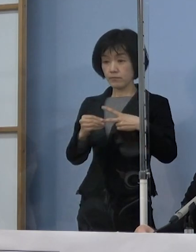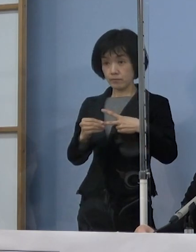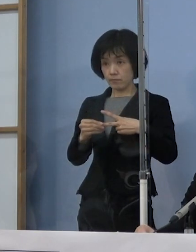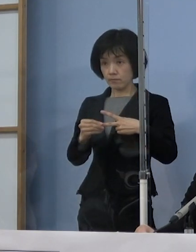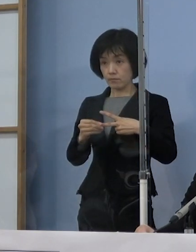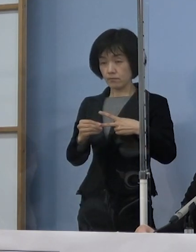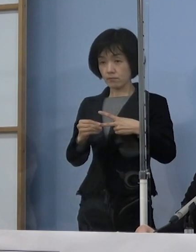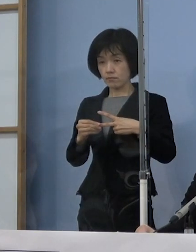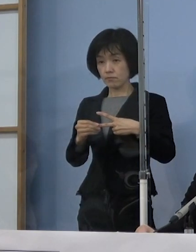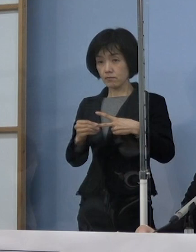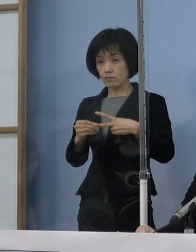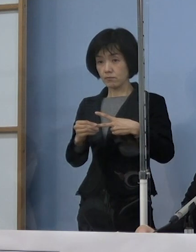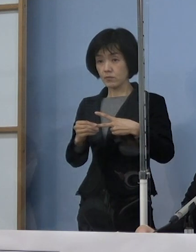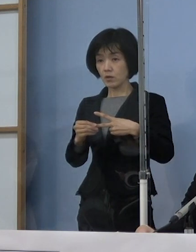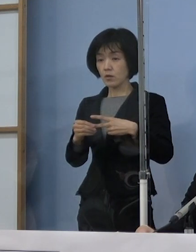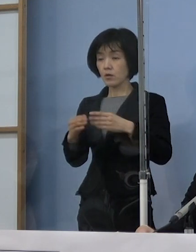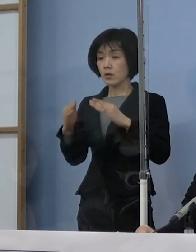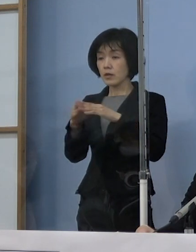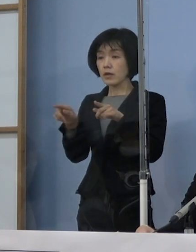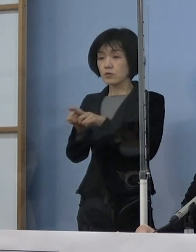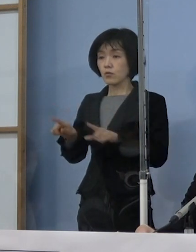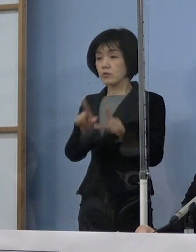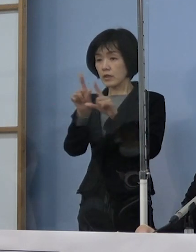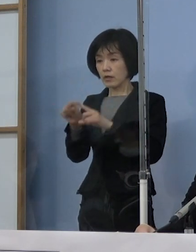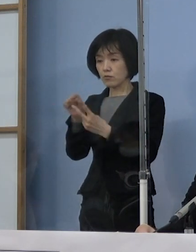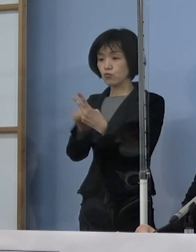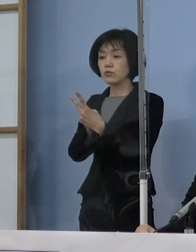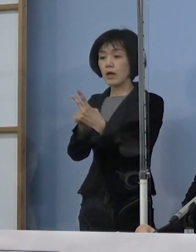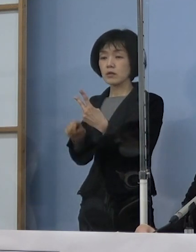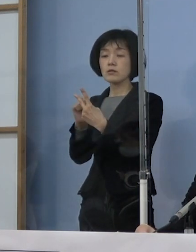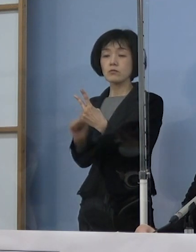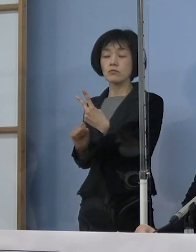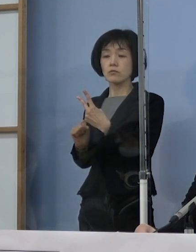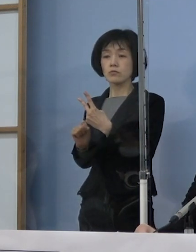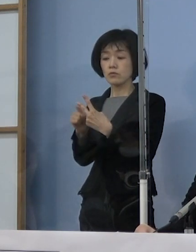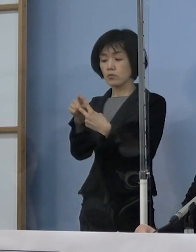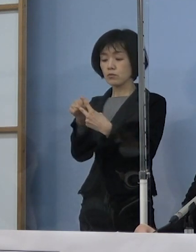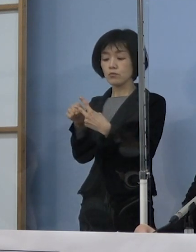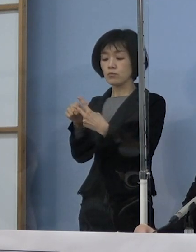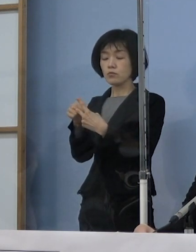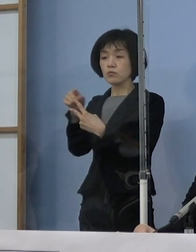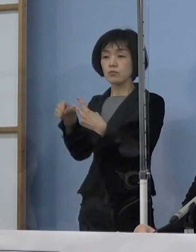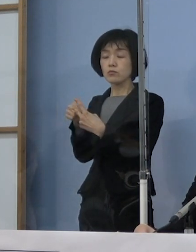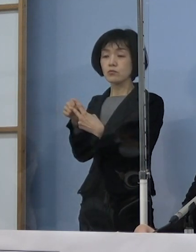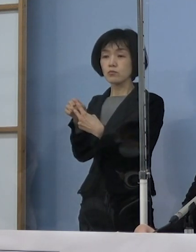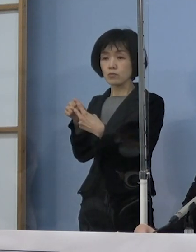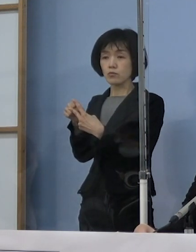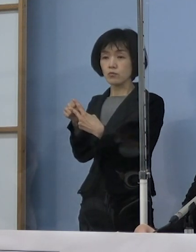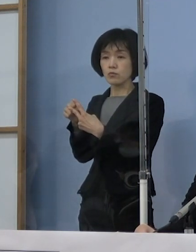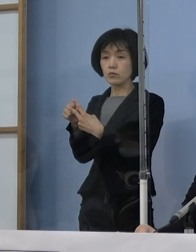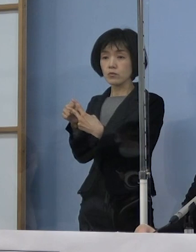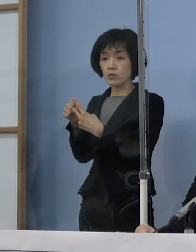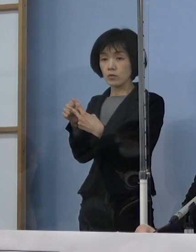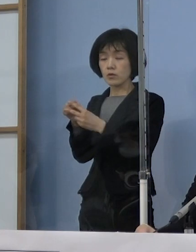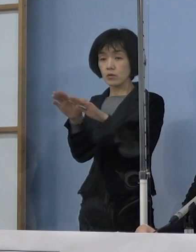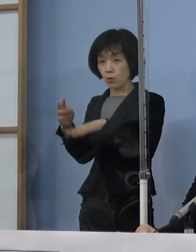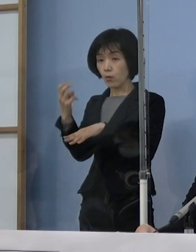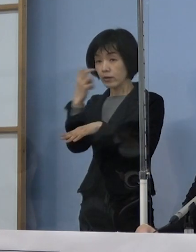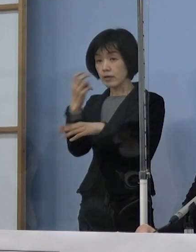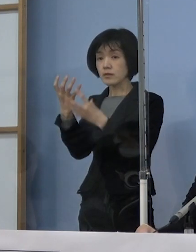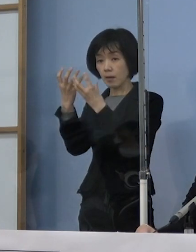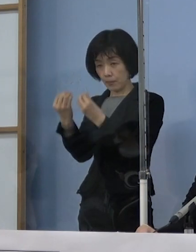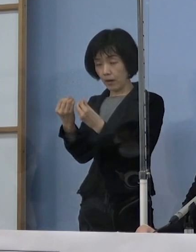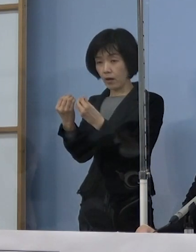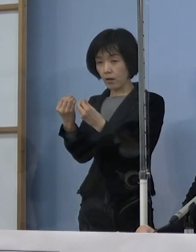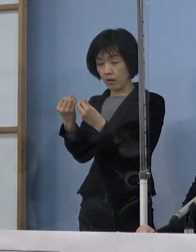426例目の方は同居のご家族2名となりますが、この2名につきましては本日の検査です